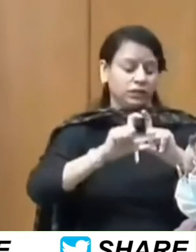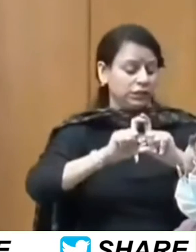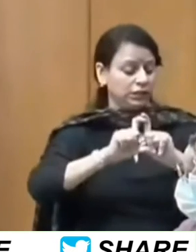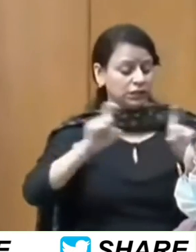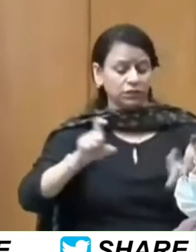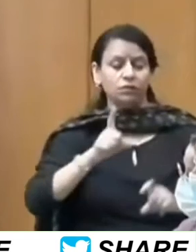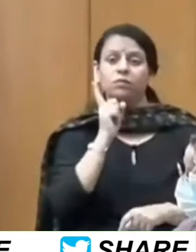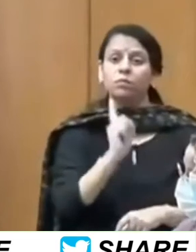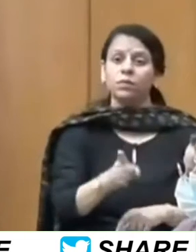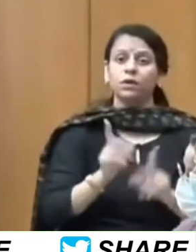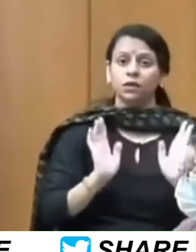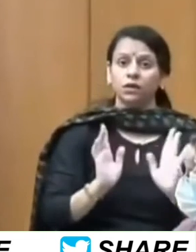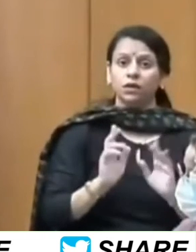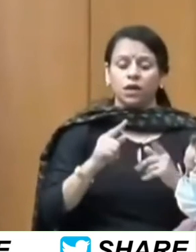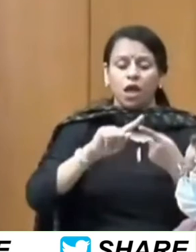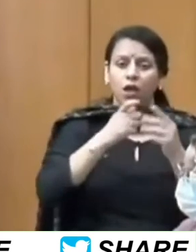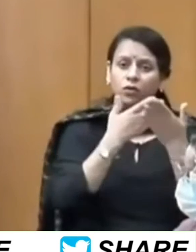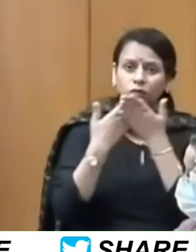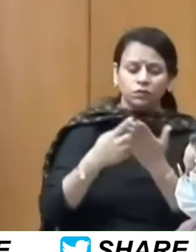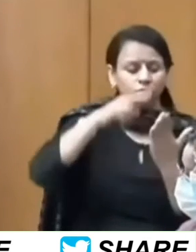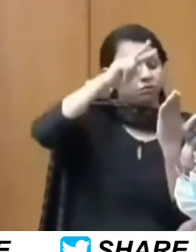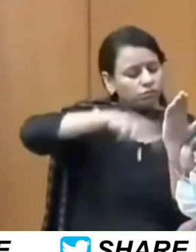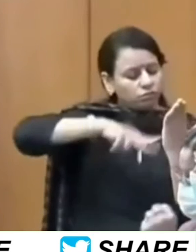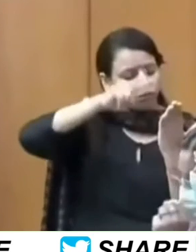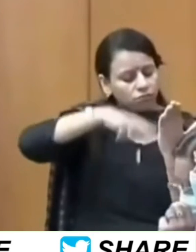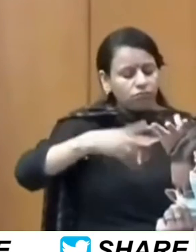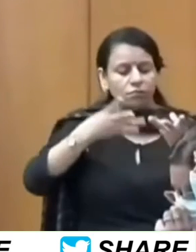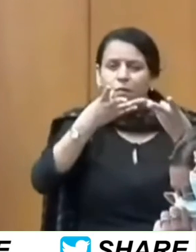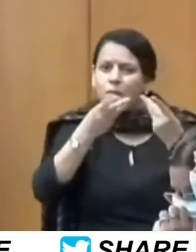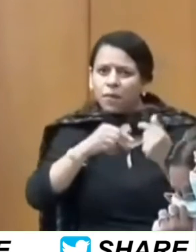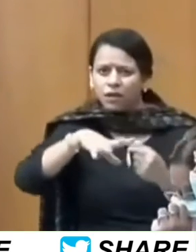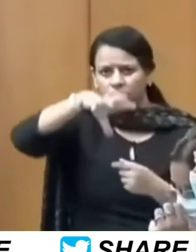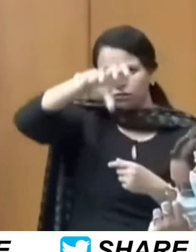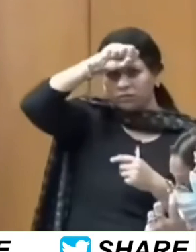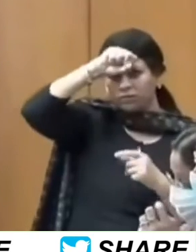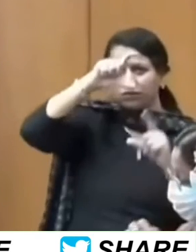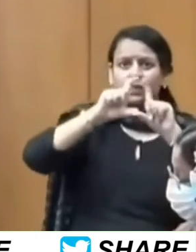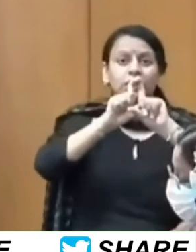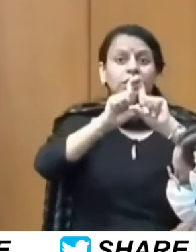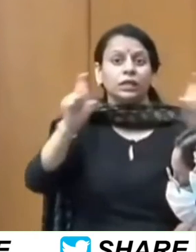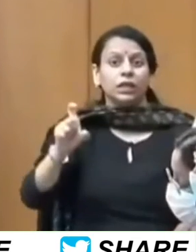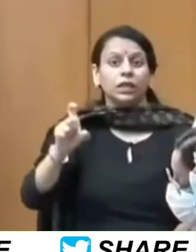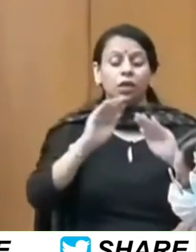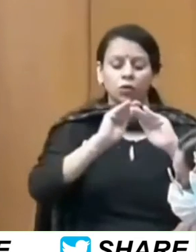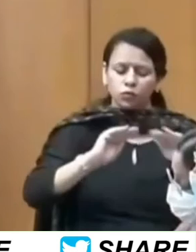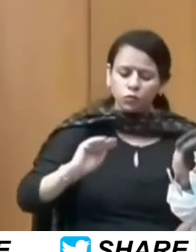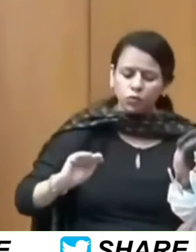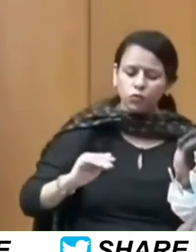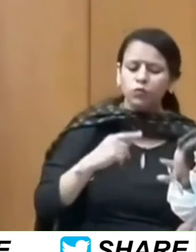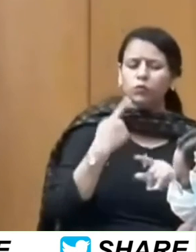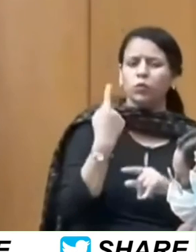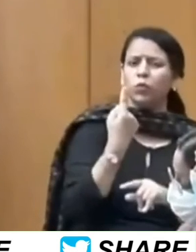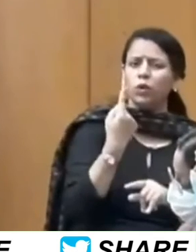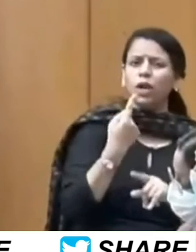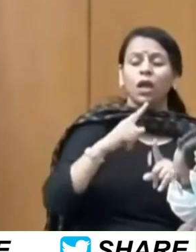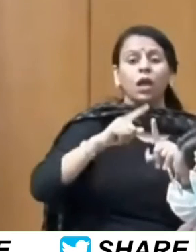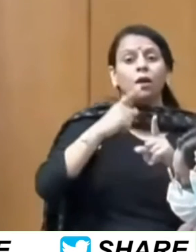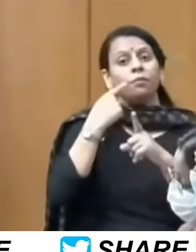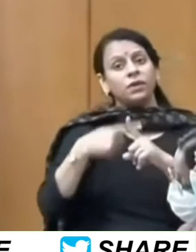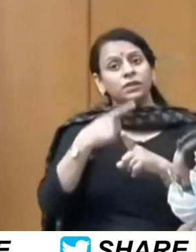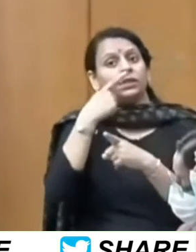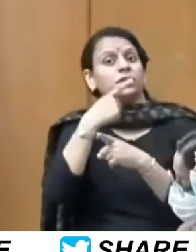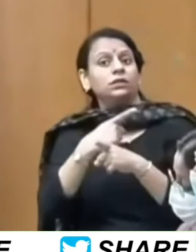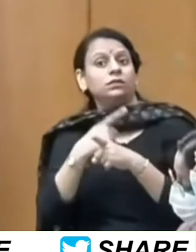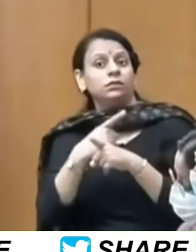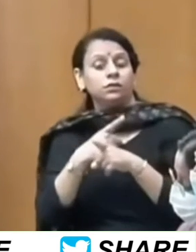आए, पढ़ना लिखना अंक गणना की स्पष्टता बढ़े, ना केवल विद्यार्थी शिक्षकों के अंदर